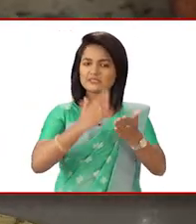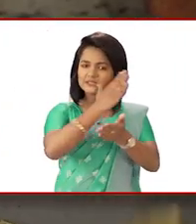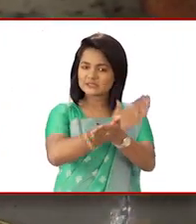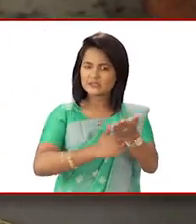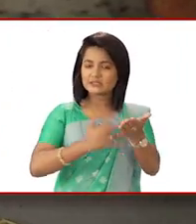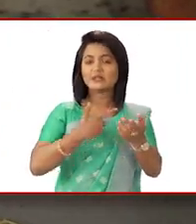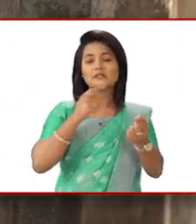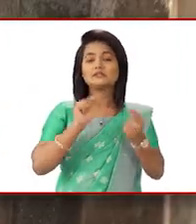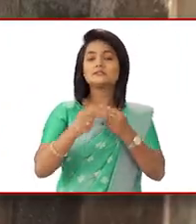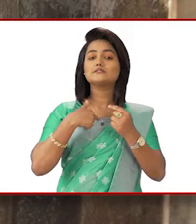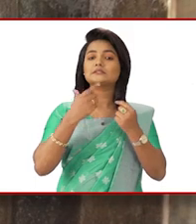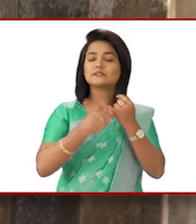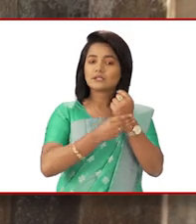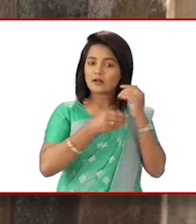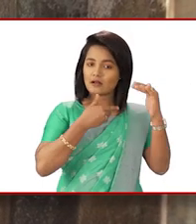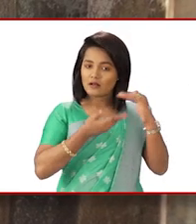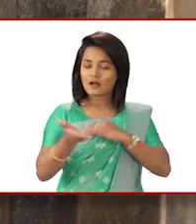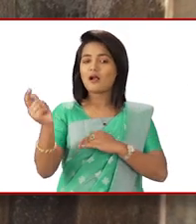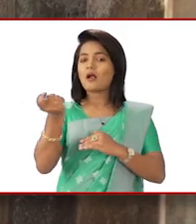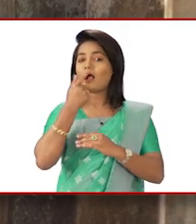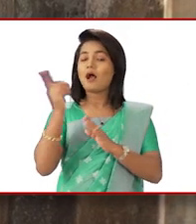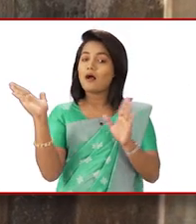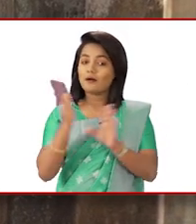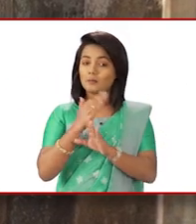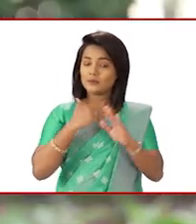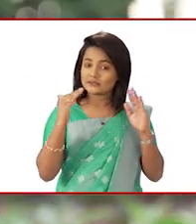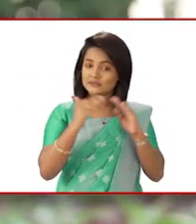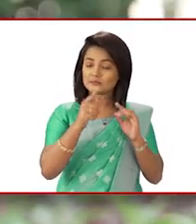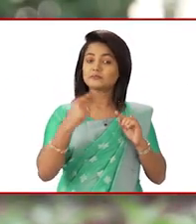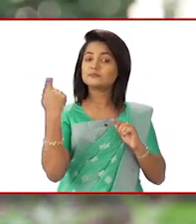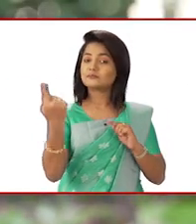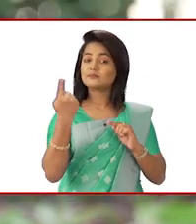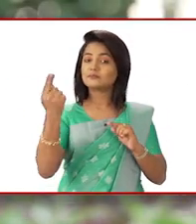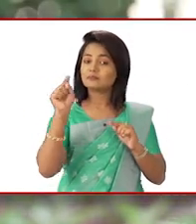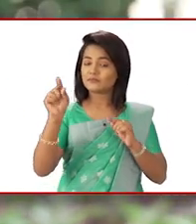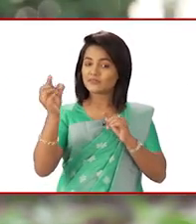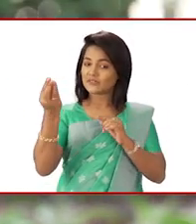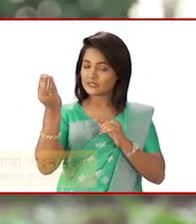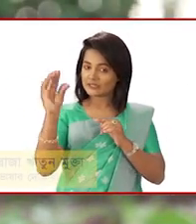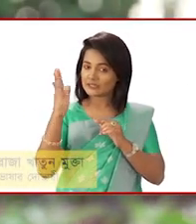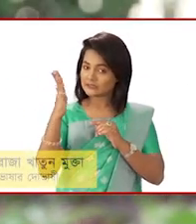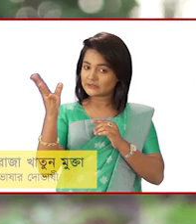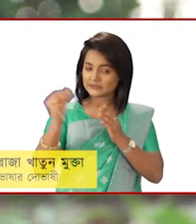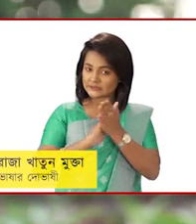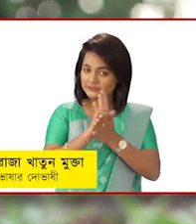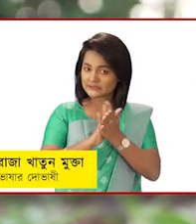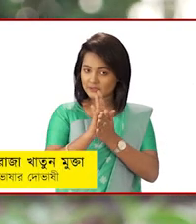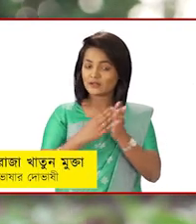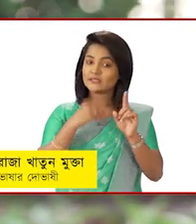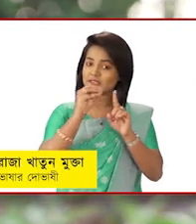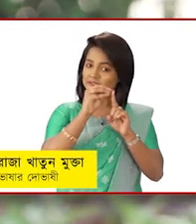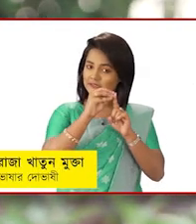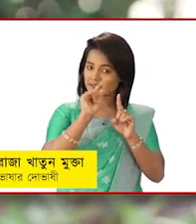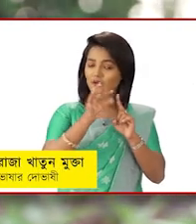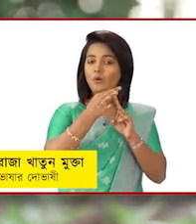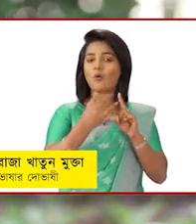আমরা ডাক্তারের কাছে যাই, তা ডাক্তারের কাছে অ্যান্টিবায়োটিকের আগে আমি বাসে বসে রক্ত বন্ধ করতে পারি, যে একটা পাথরকুচির পাতা যদি বাইটি